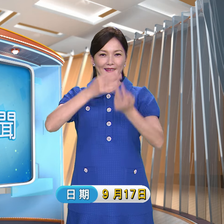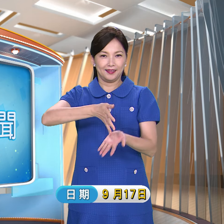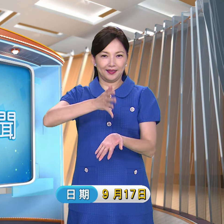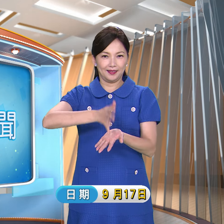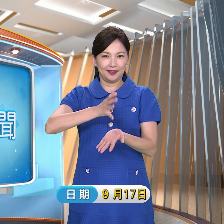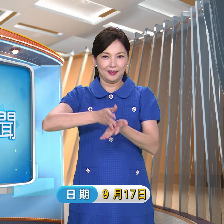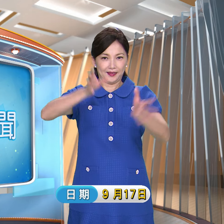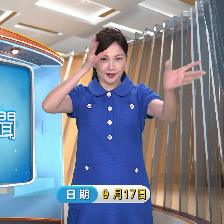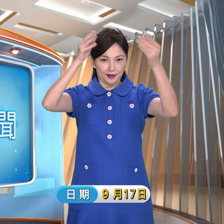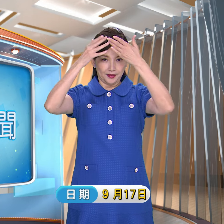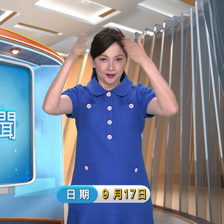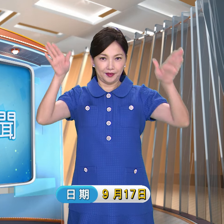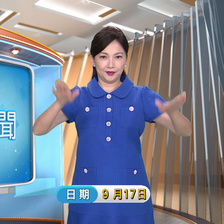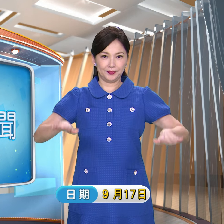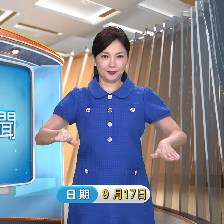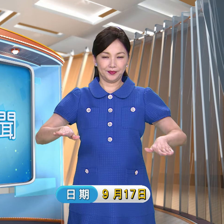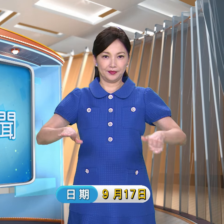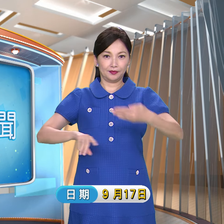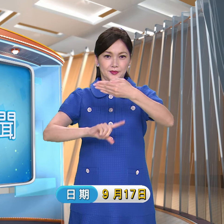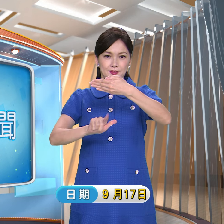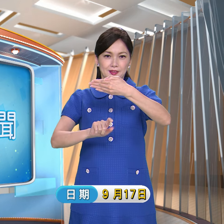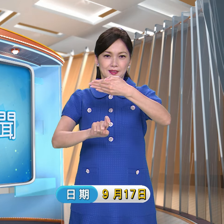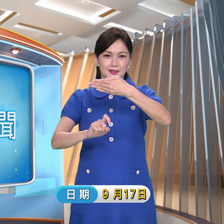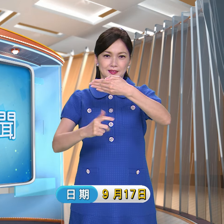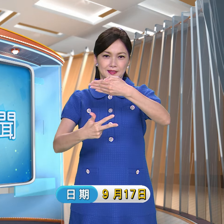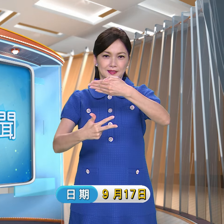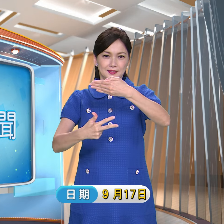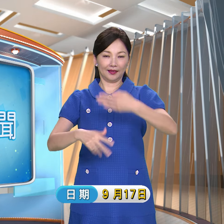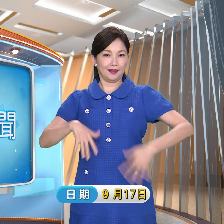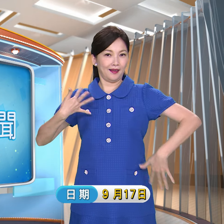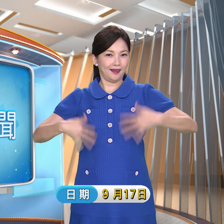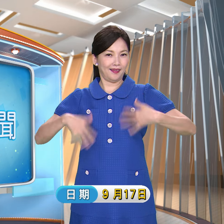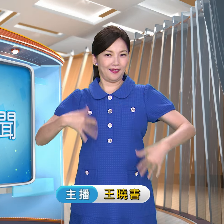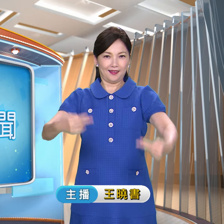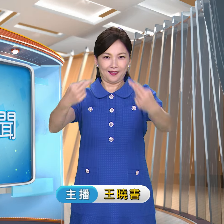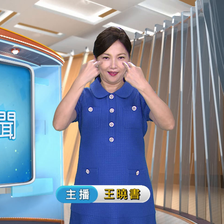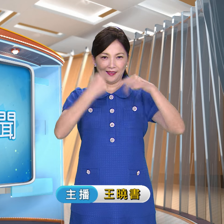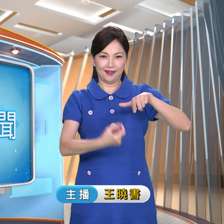看新闻，开视野，欢迎收看今天9月17号的公视首语新闻。